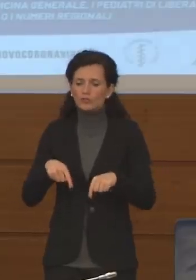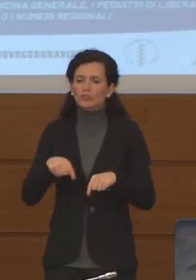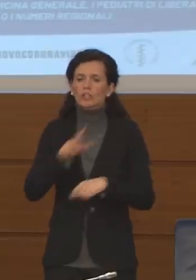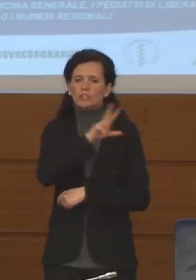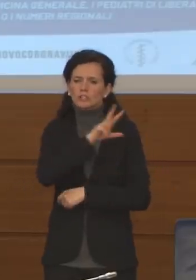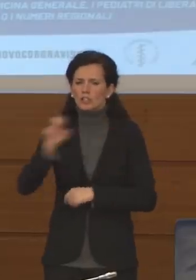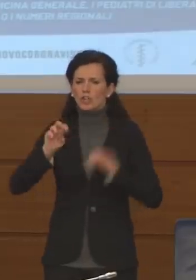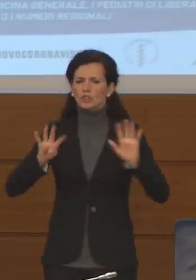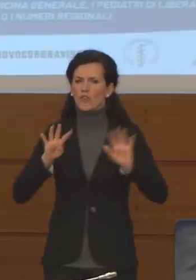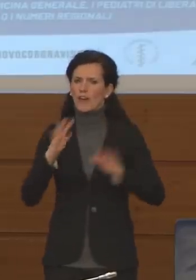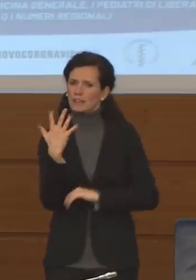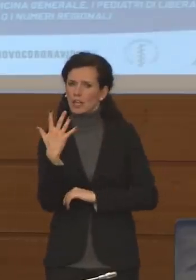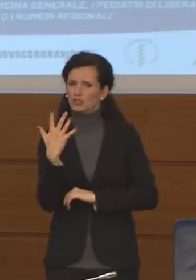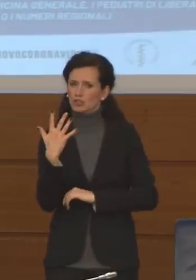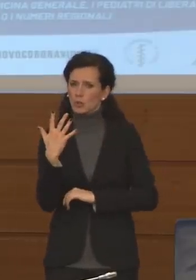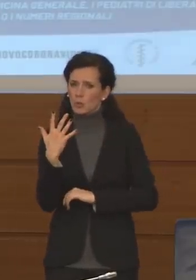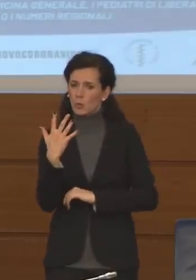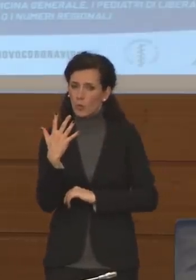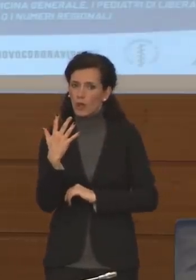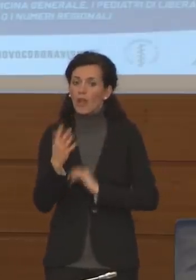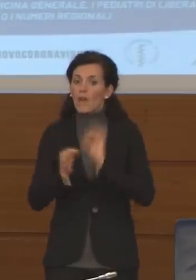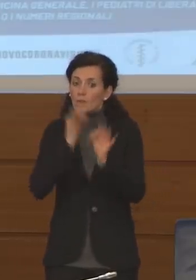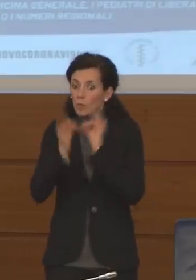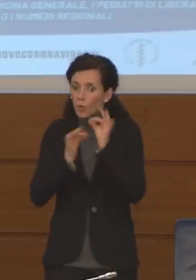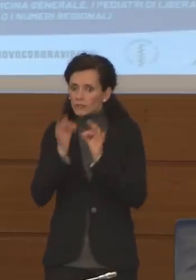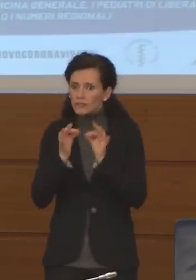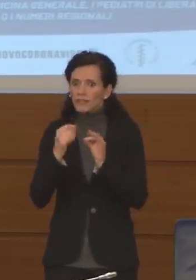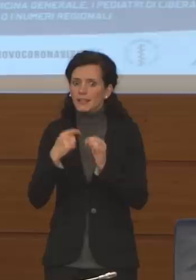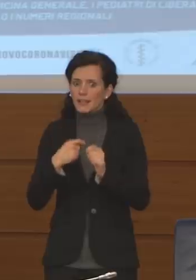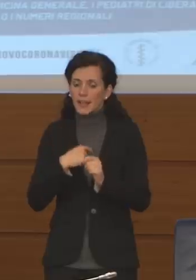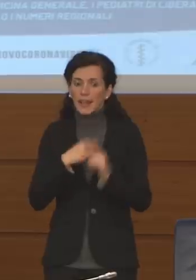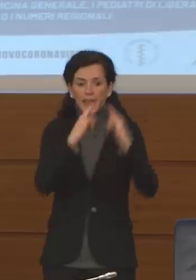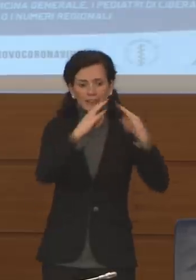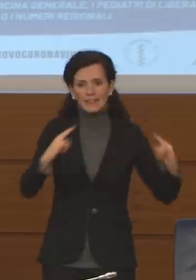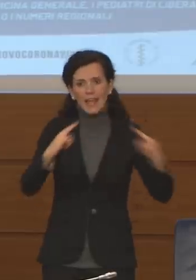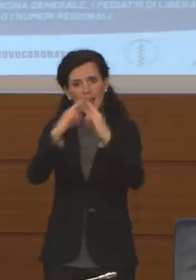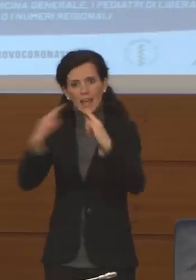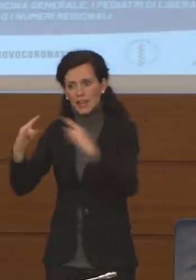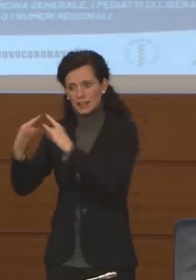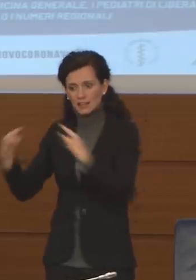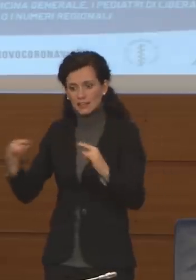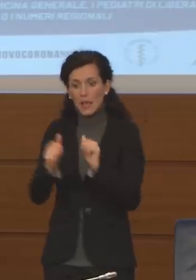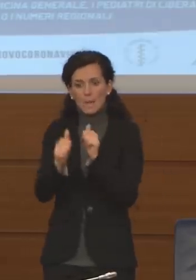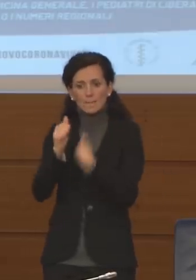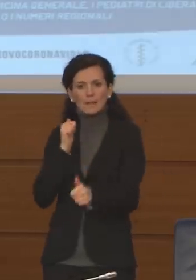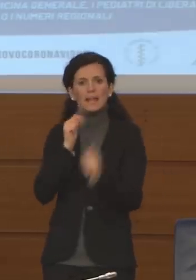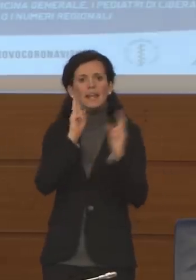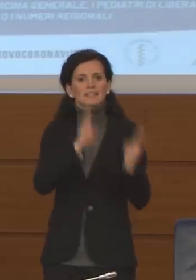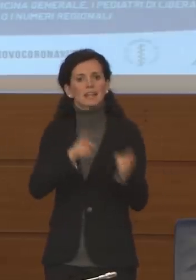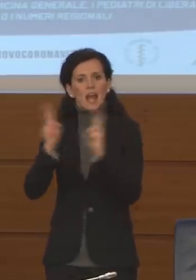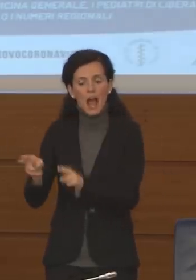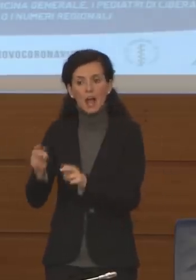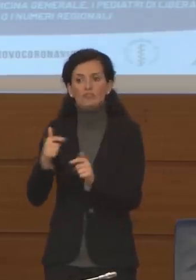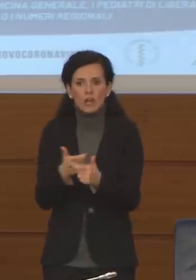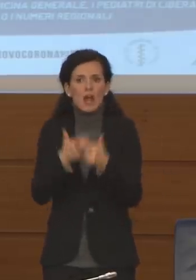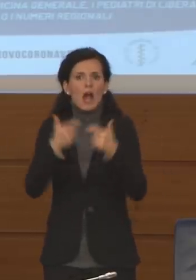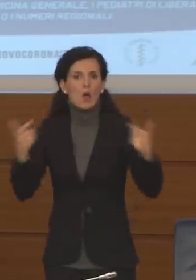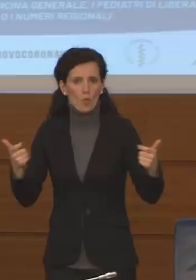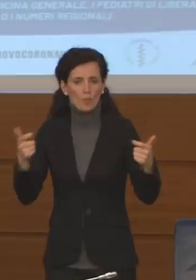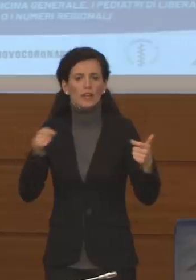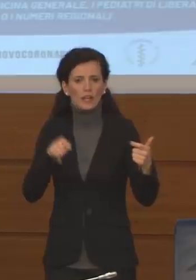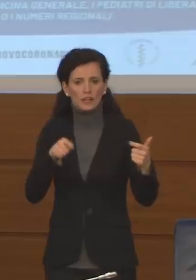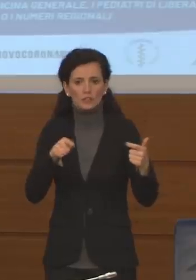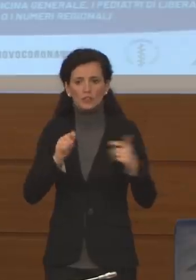395 quindi siamo cresciuti con le tende per il pre triage quindi